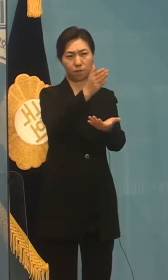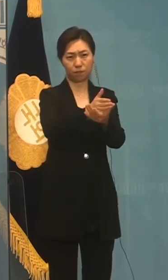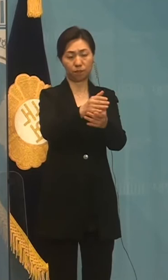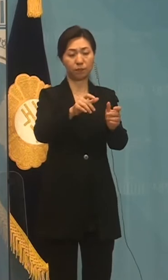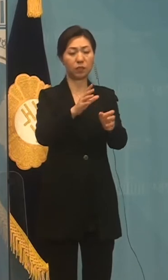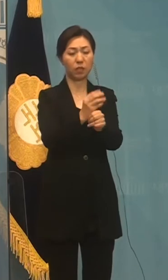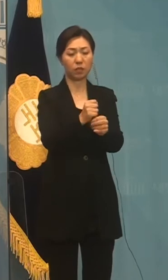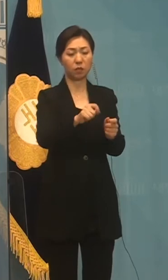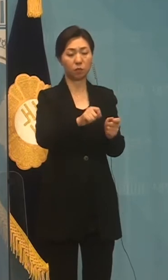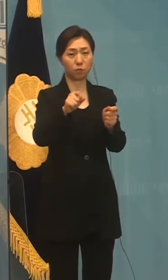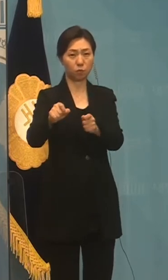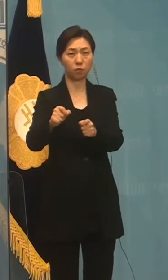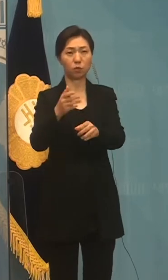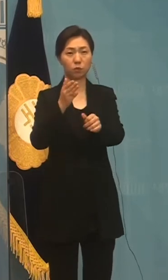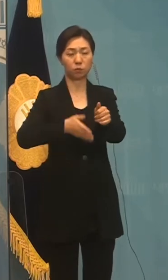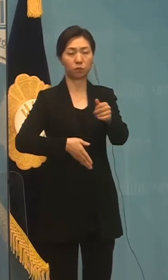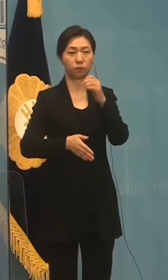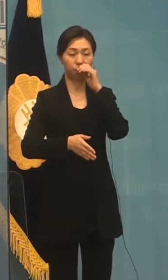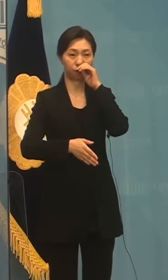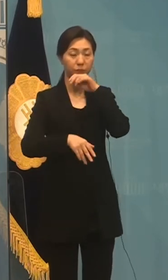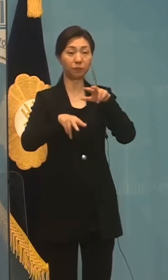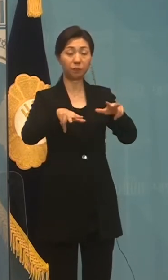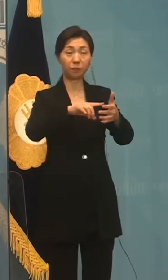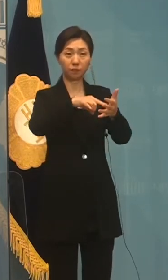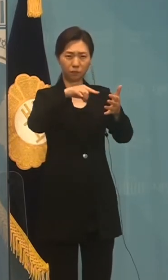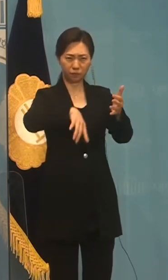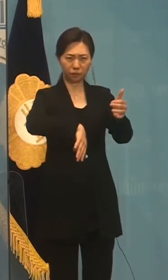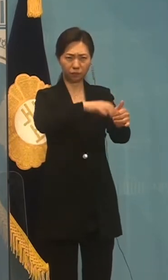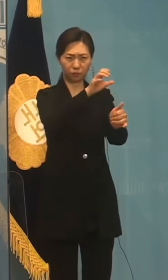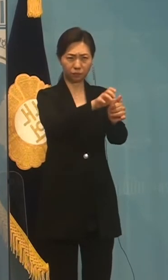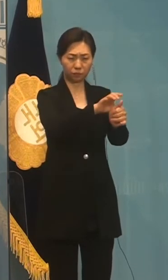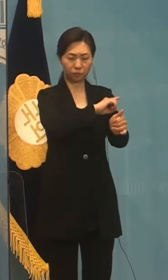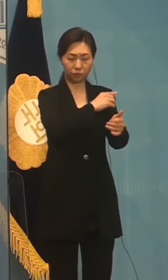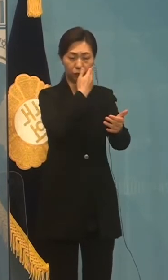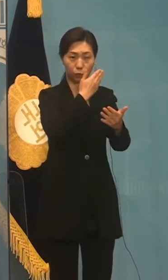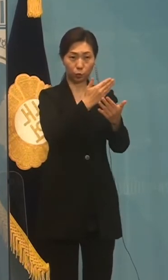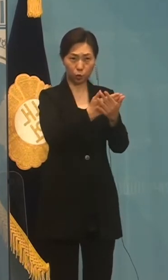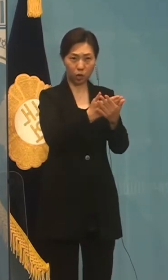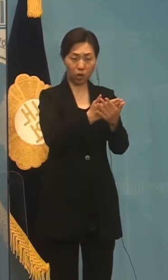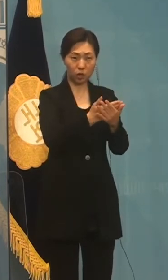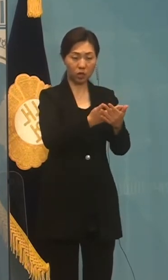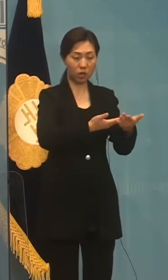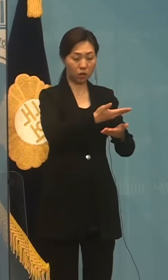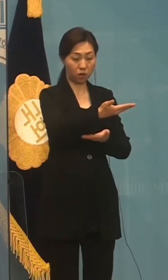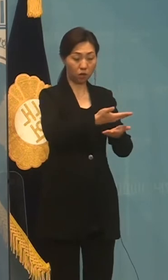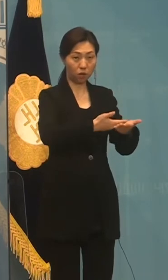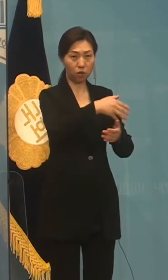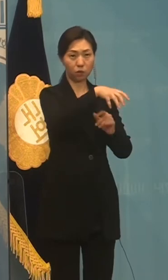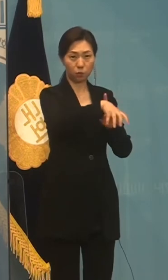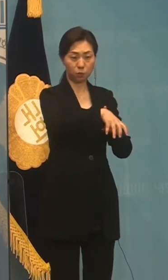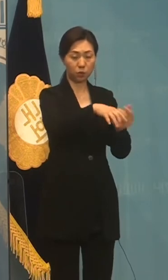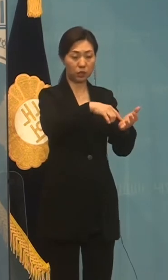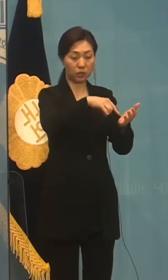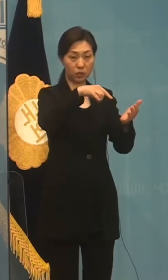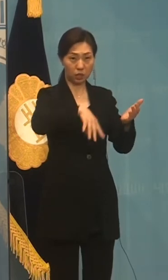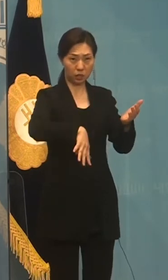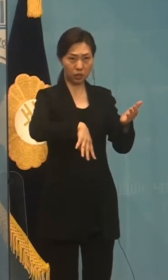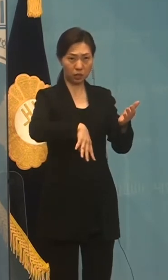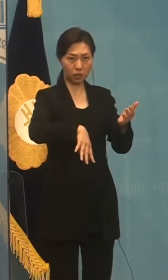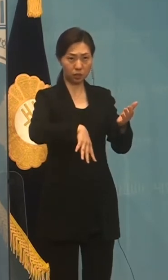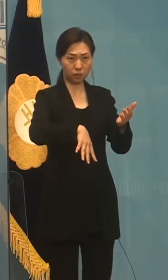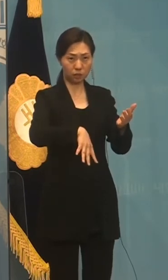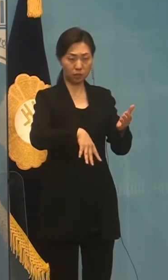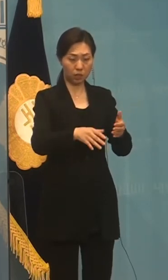바입니다. 그런데 현재 과세의 가장 핵심적인 역할을 할 거래소마저 과세 시스템을 마련하지도